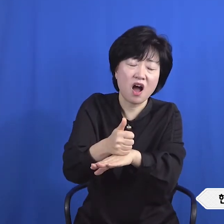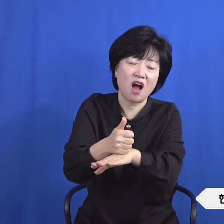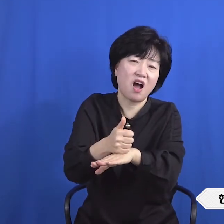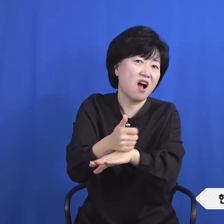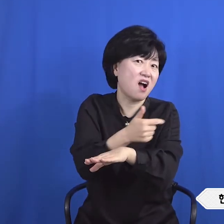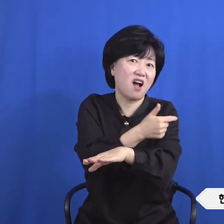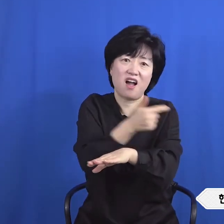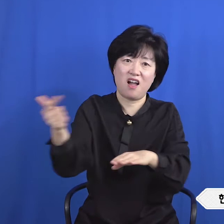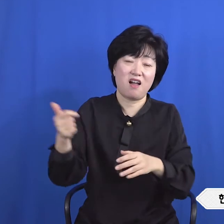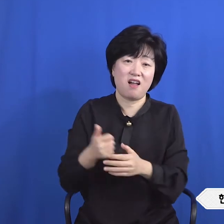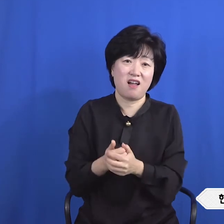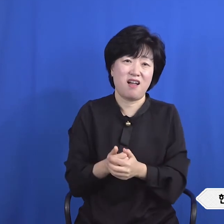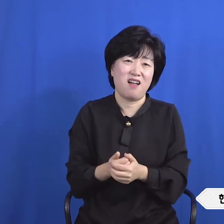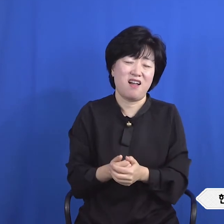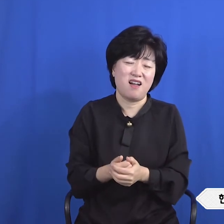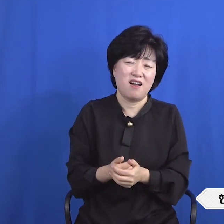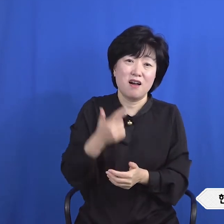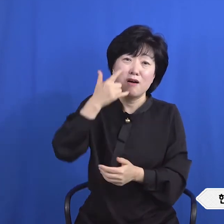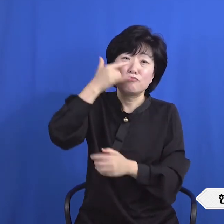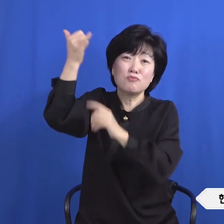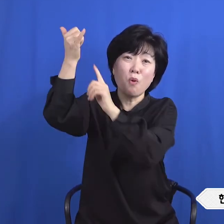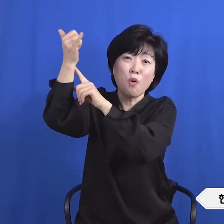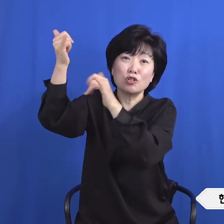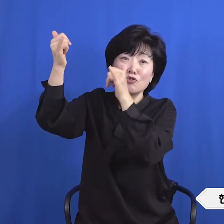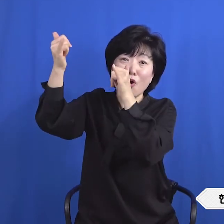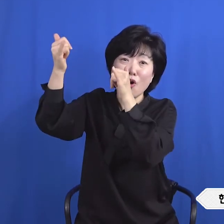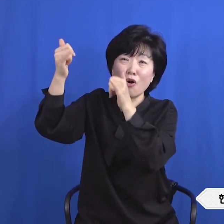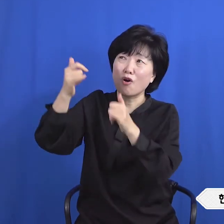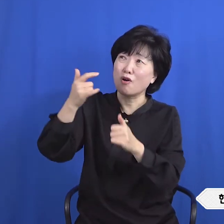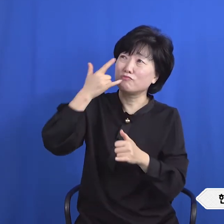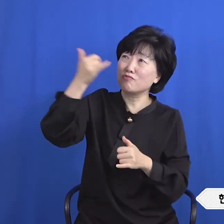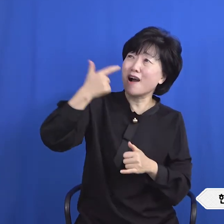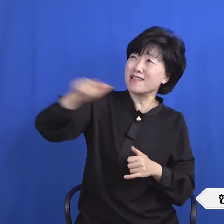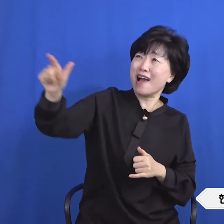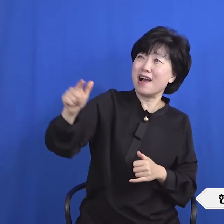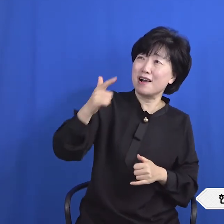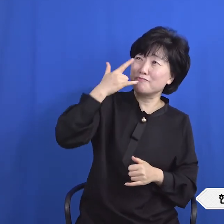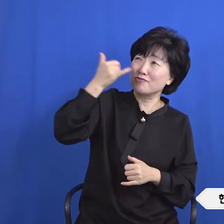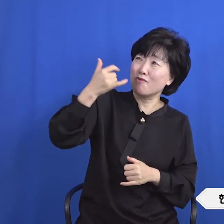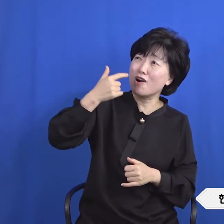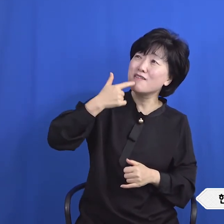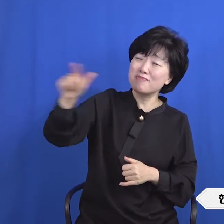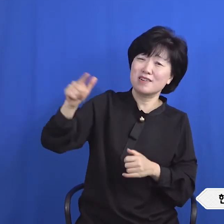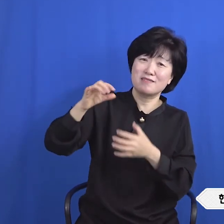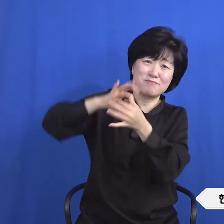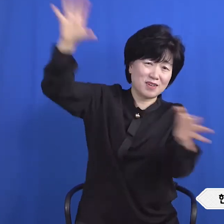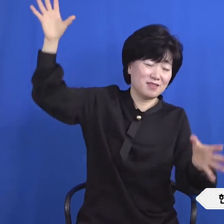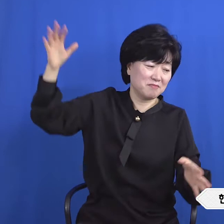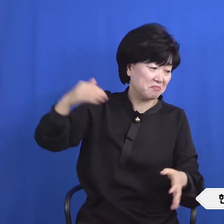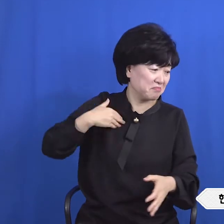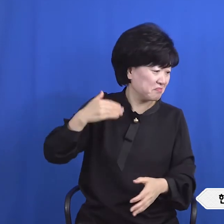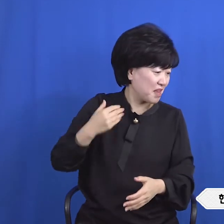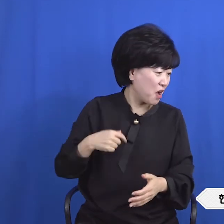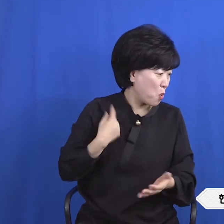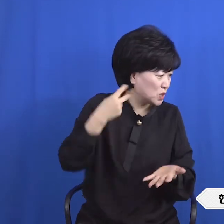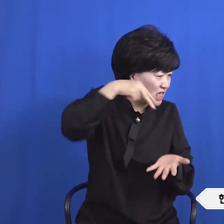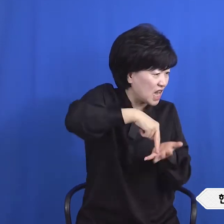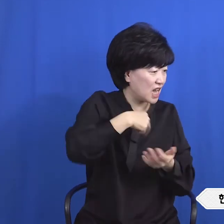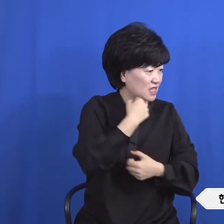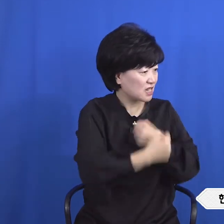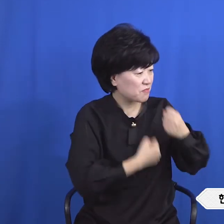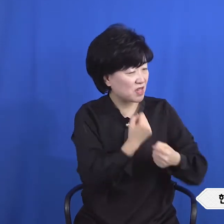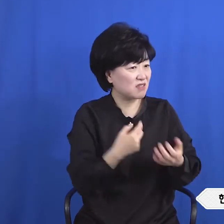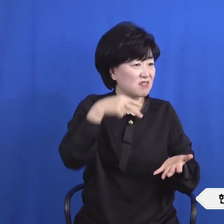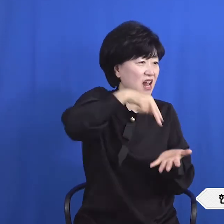부모가 계신데 그 부모 내 부모는 아니다 하면 아무 나하고는 상관없고 내 부모도 아니다. 나는 나 혼자 살